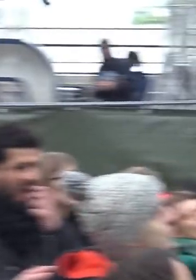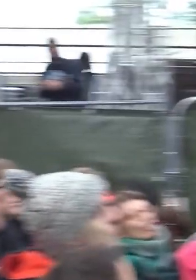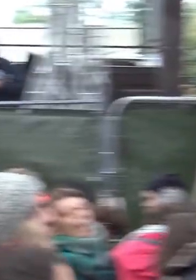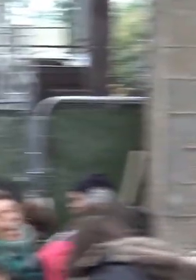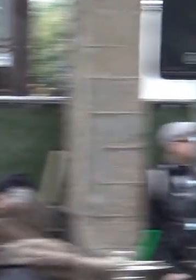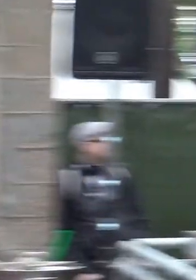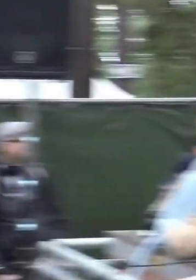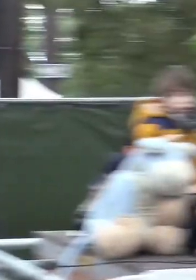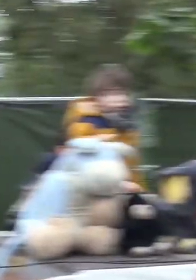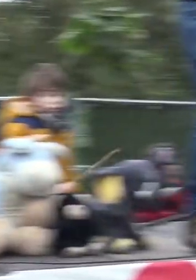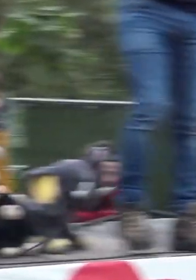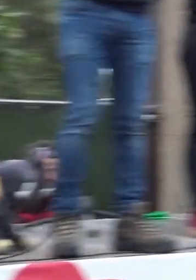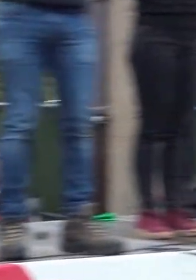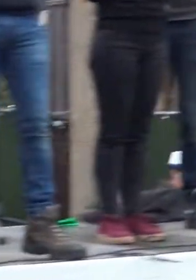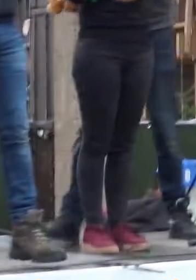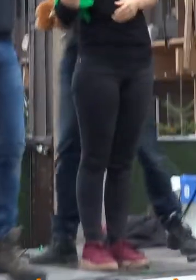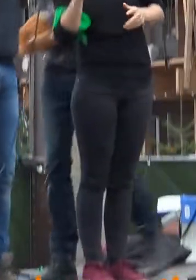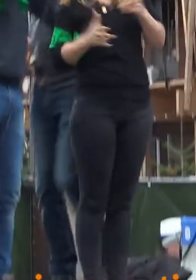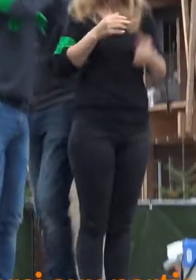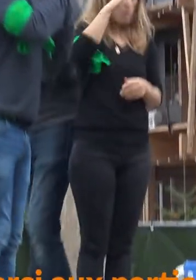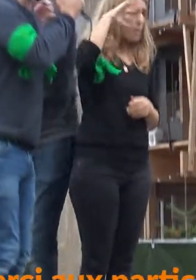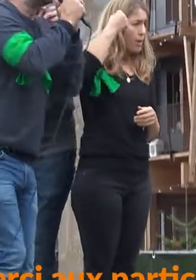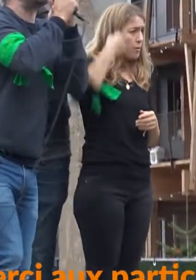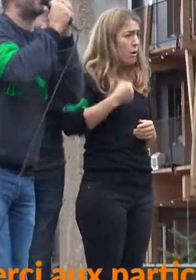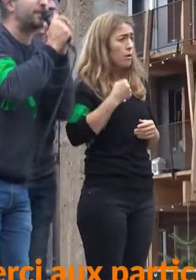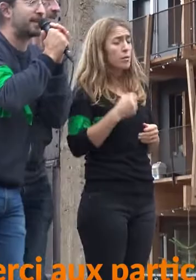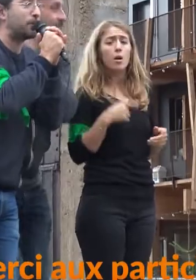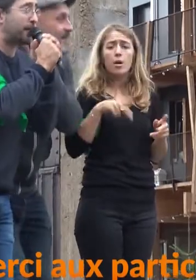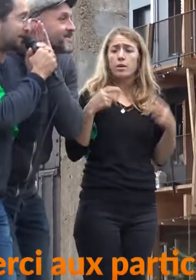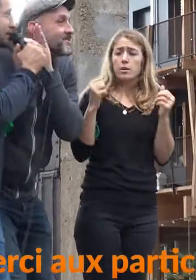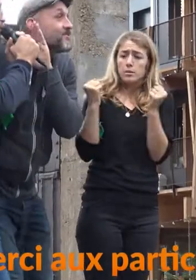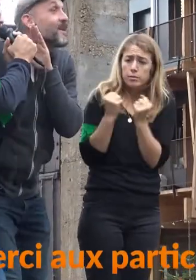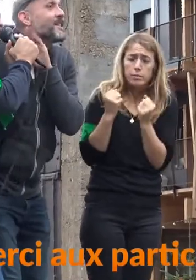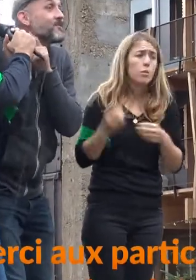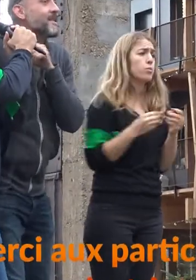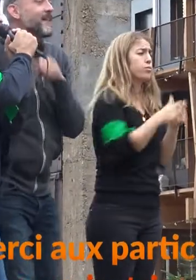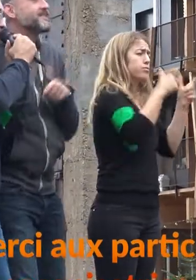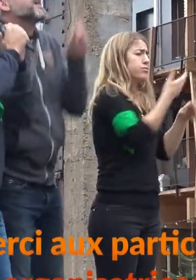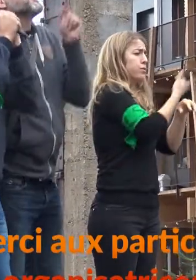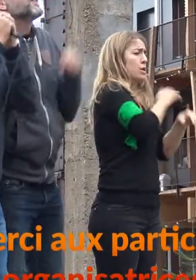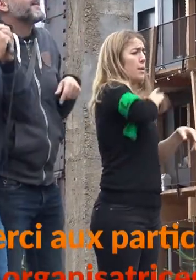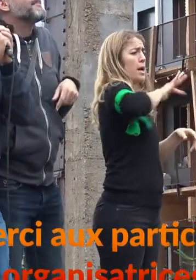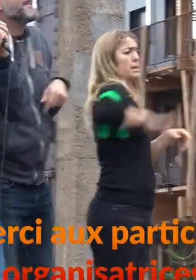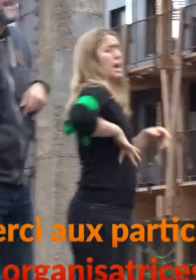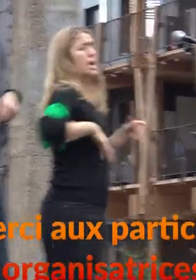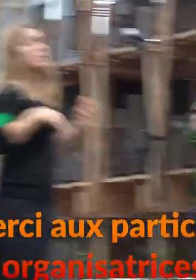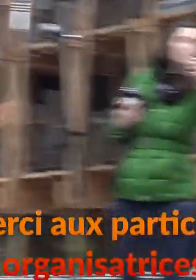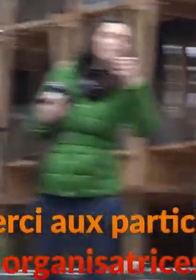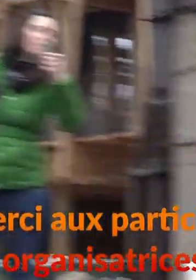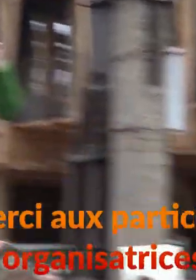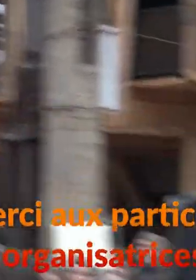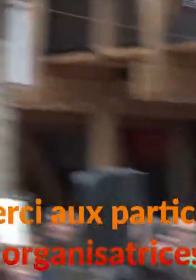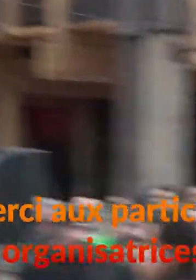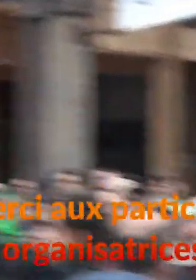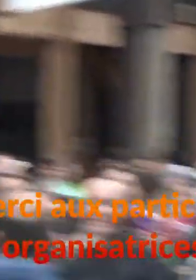Que tu sois petit, que tu sois grand, que tu sois français, brésilien ou afghan, tu vis dans un deux pièces ou un château princesse. Quand la planète se